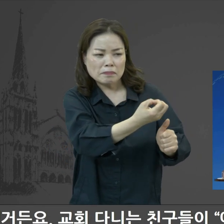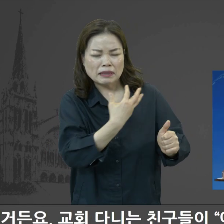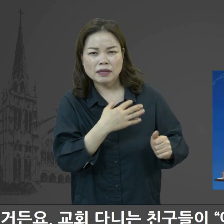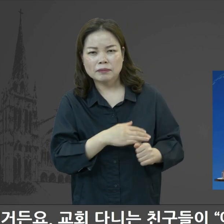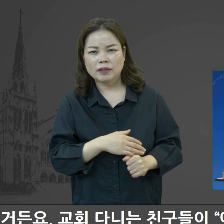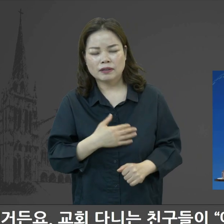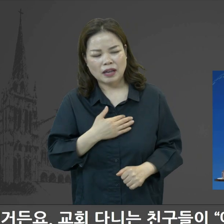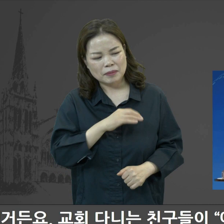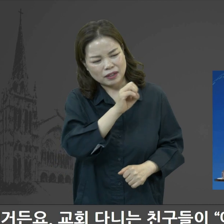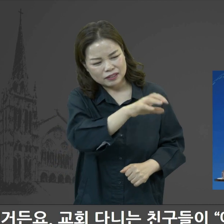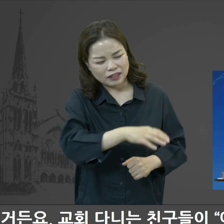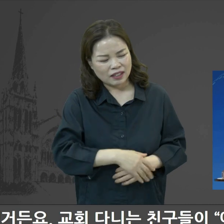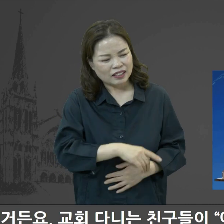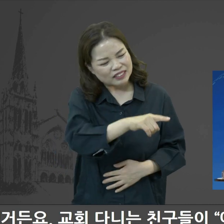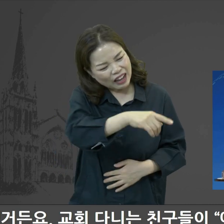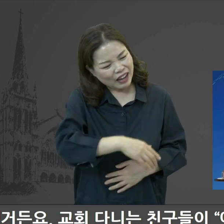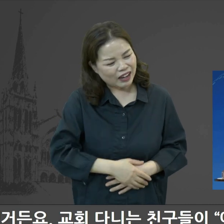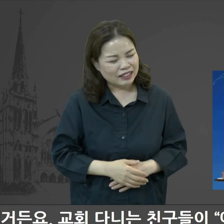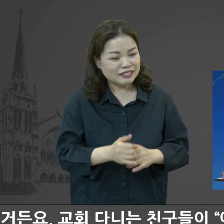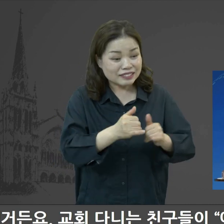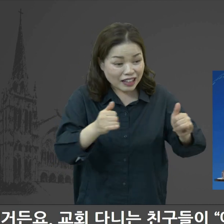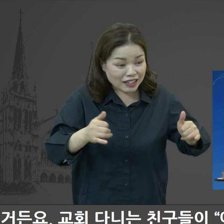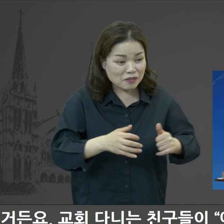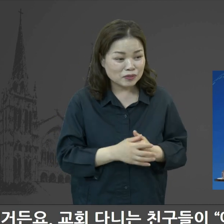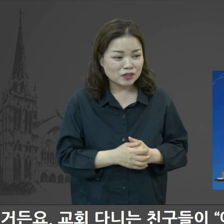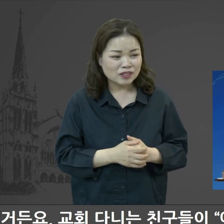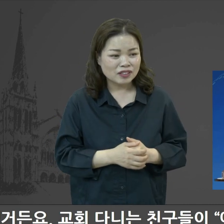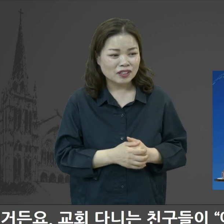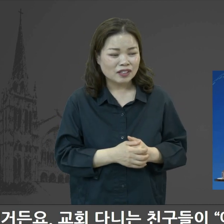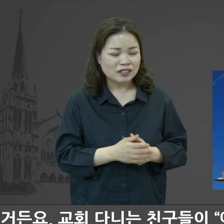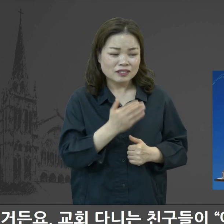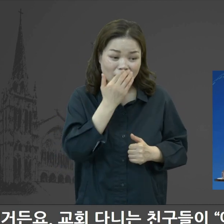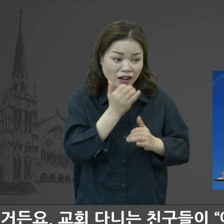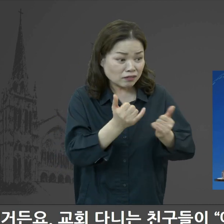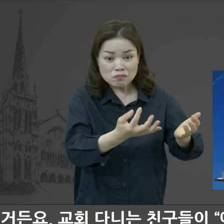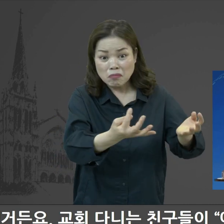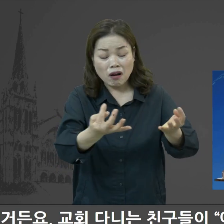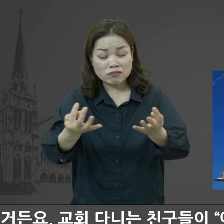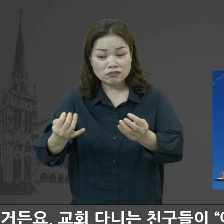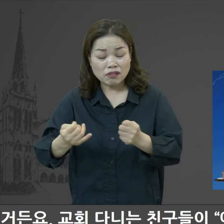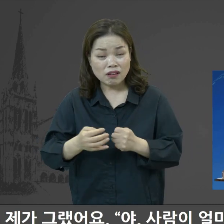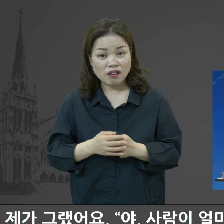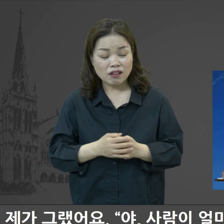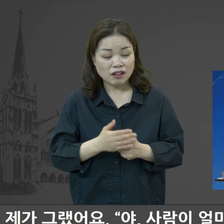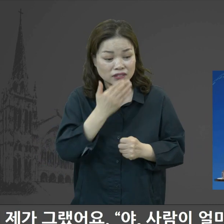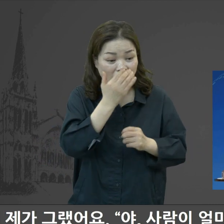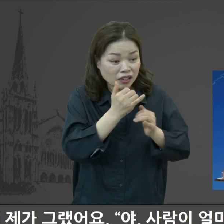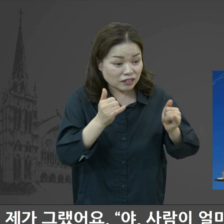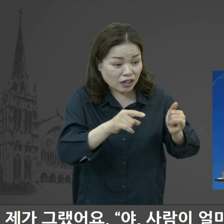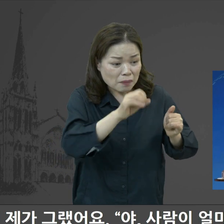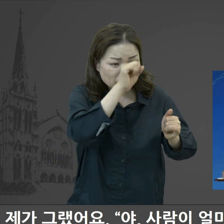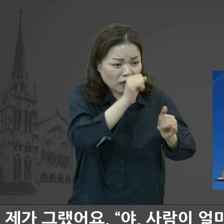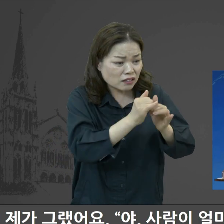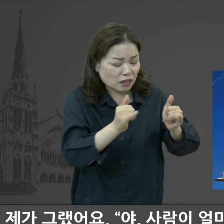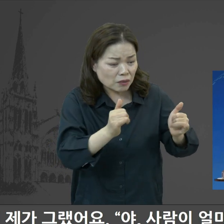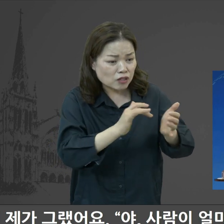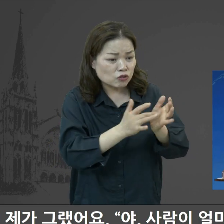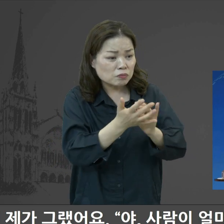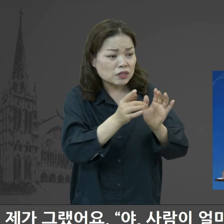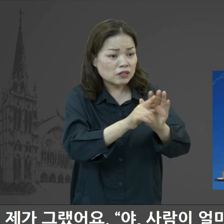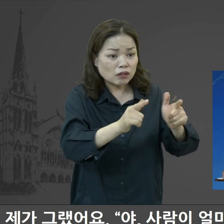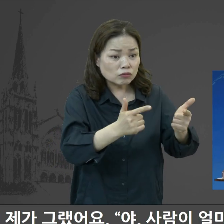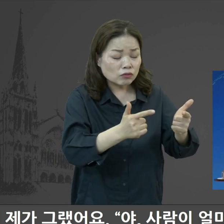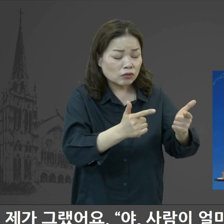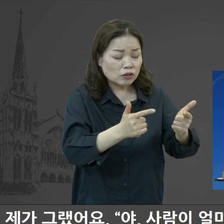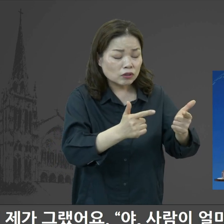제가 그랬어요. 야, 사람이 얼마나 착한 사람들이 많은데 착한 사람들이 예수님 안 믿고